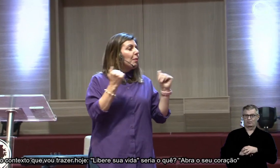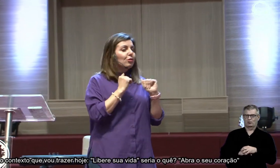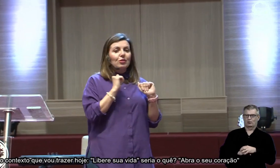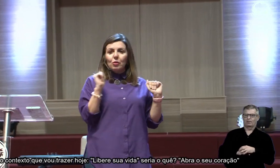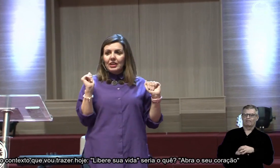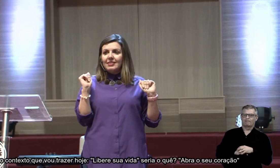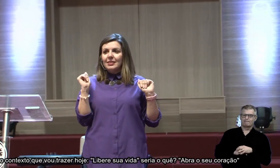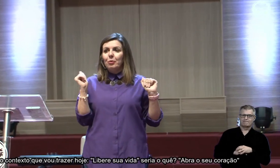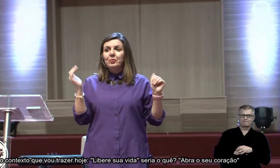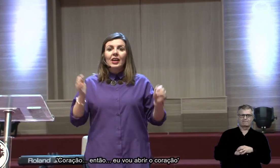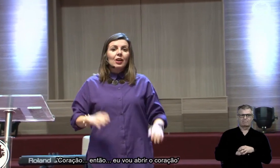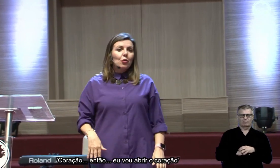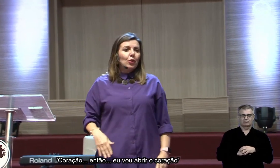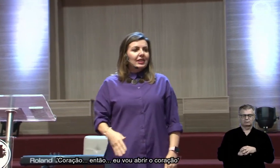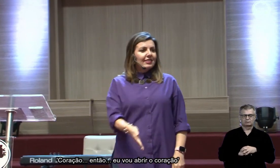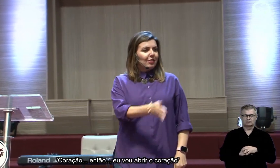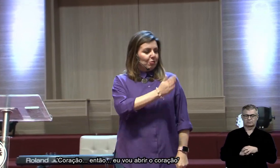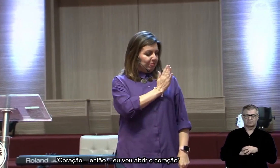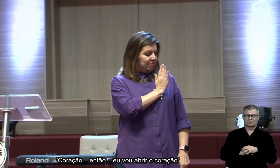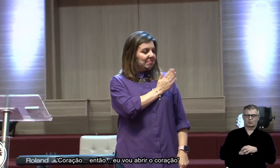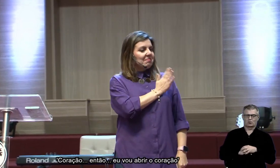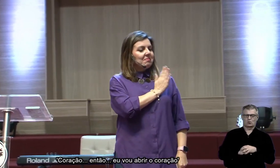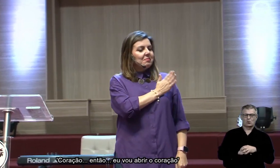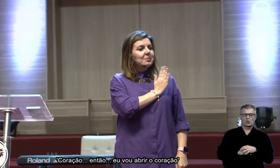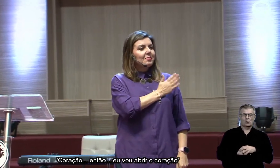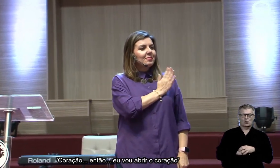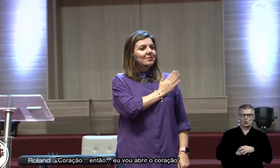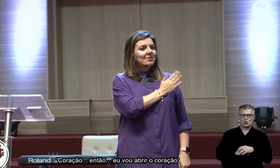o quê? Abra o seu coração. Coração.